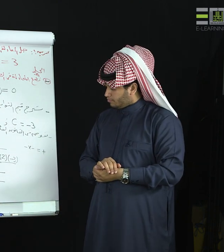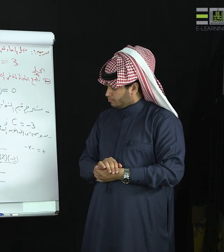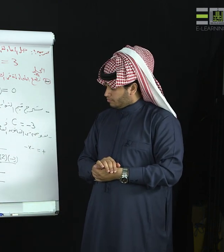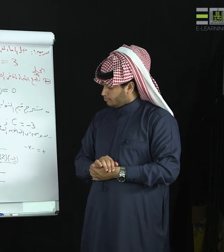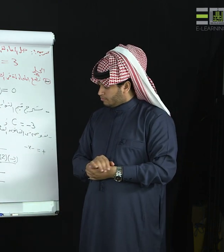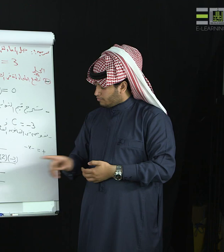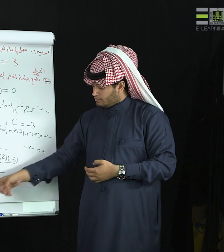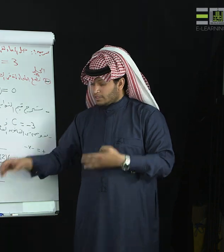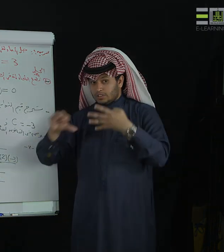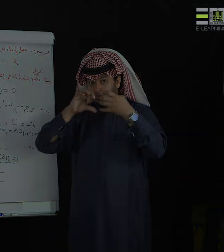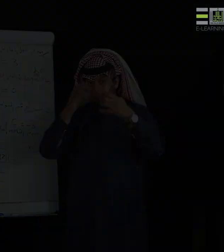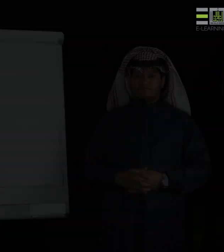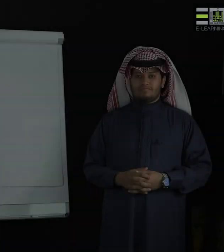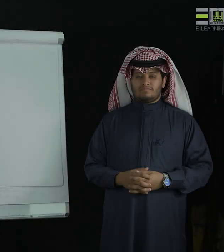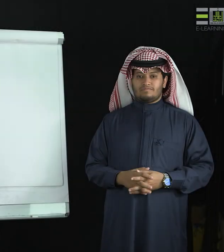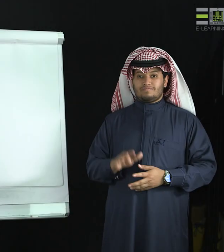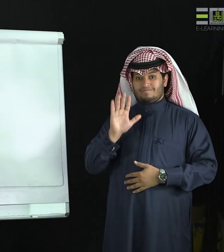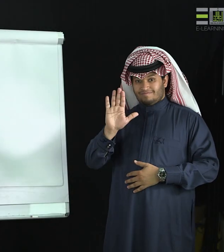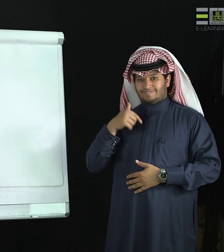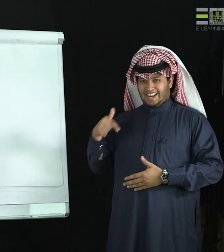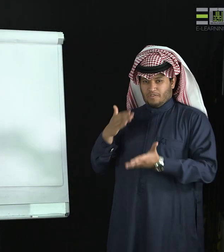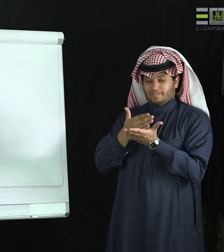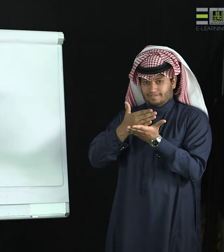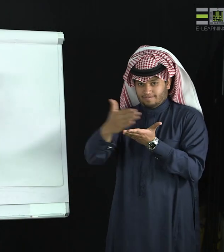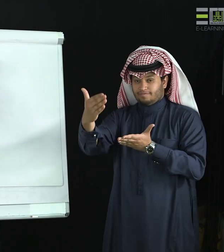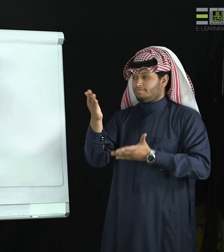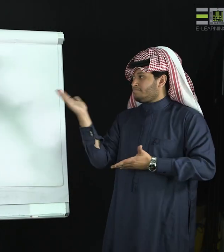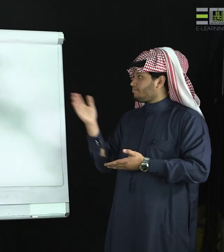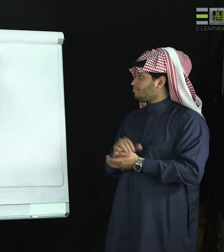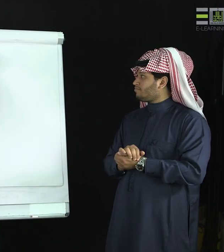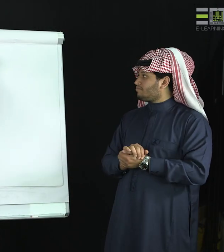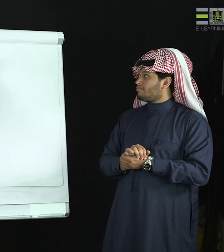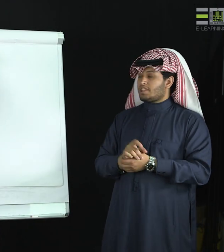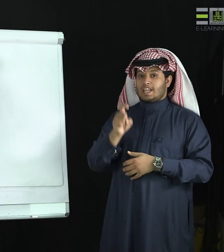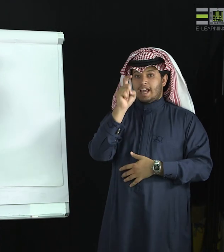49 على 4. طيب نستكمل الحل. اكس